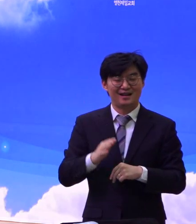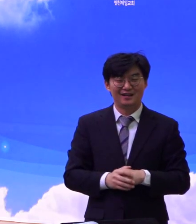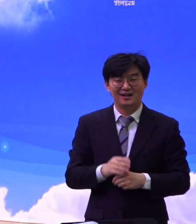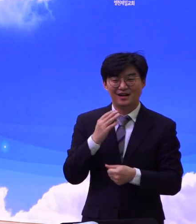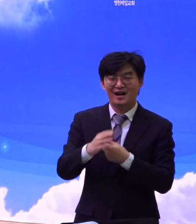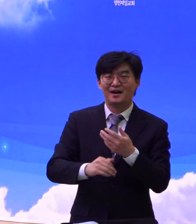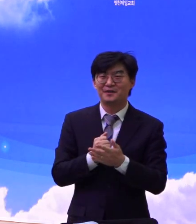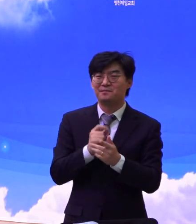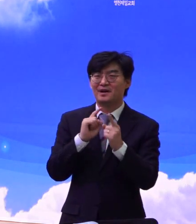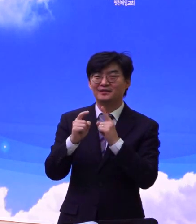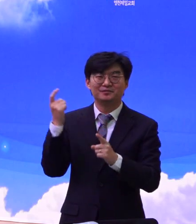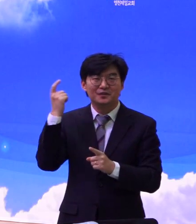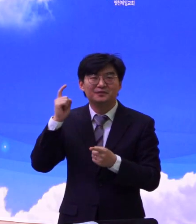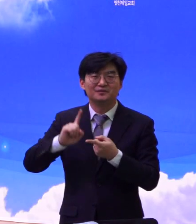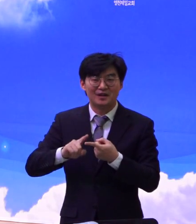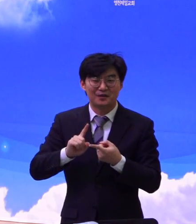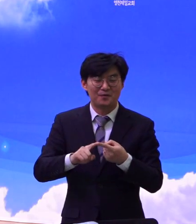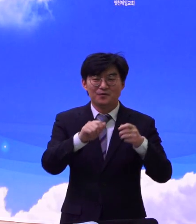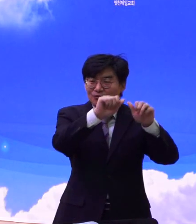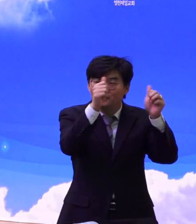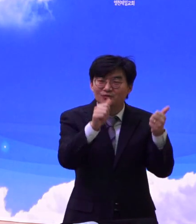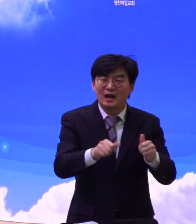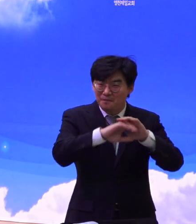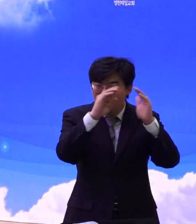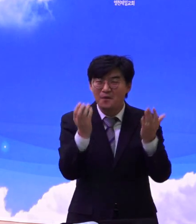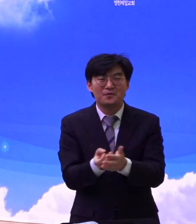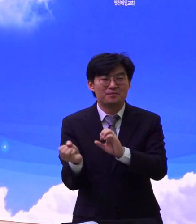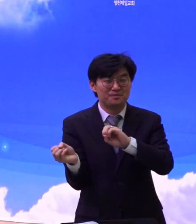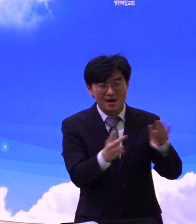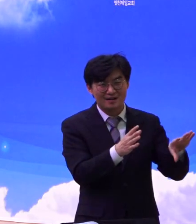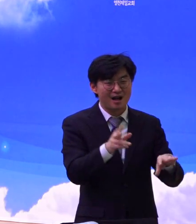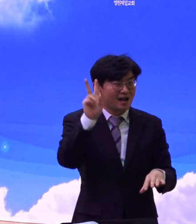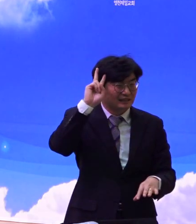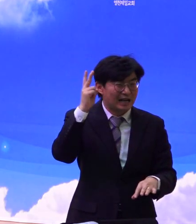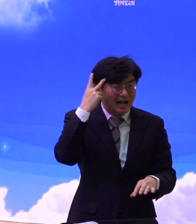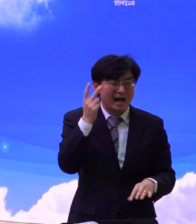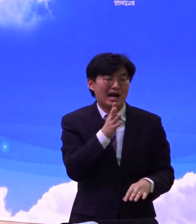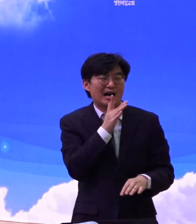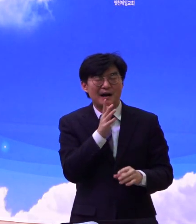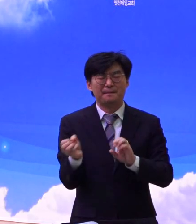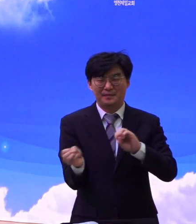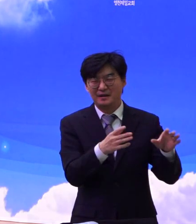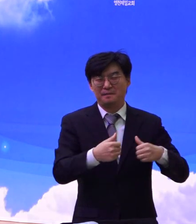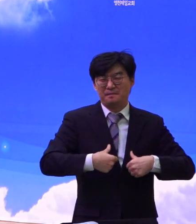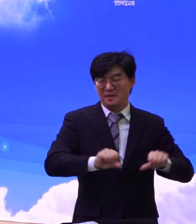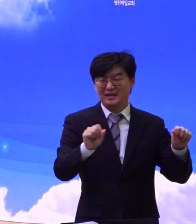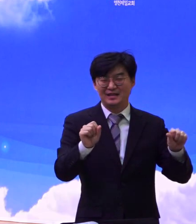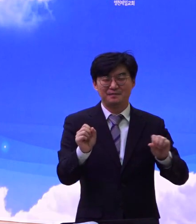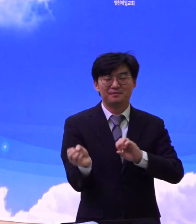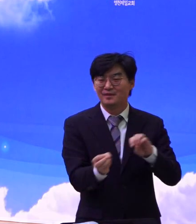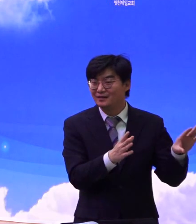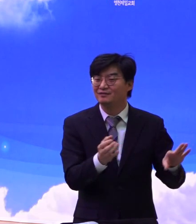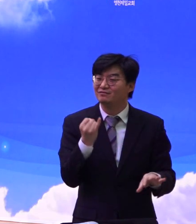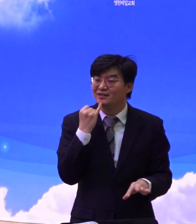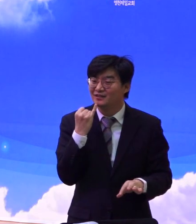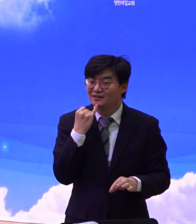말씀을 잘 알았을 것이고 말씀 안에 그렇게 분명히 써있고 기록되어 있었으니까 그런 개혁은 비교적